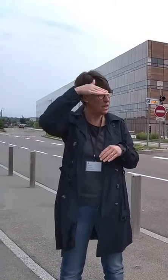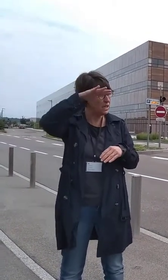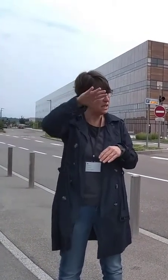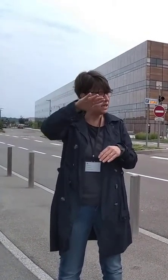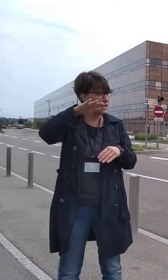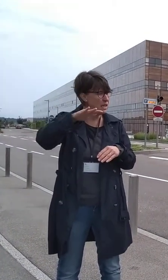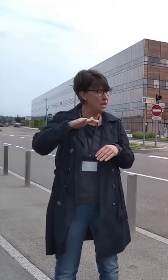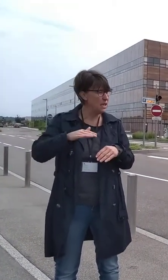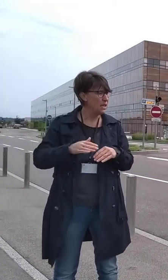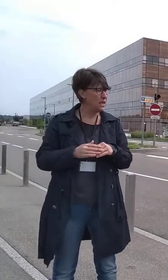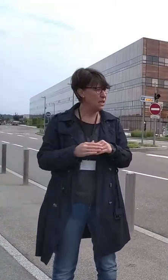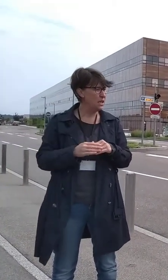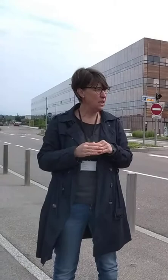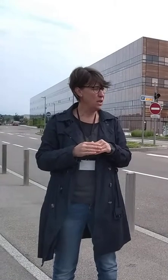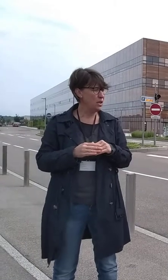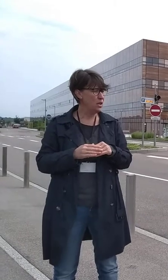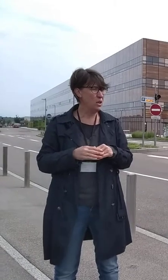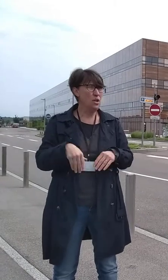ambulanciers.